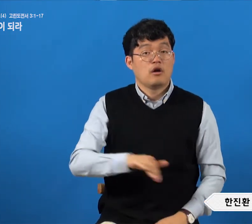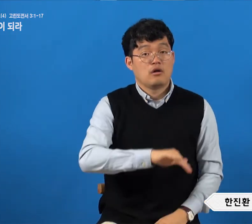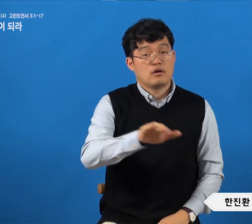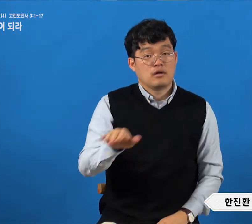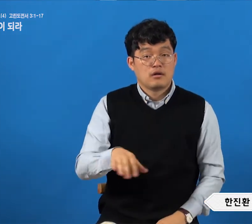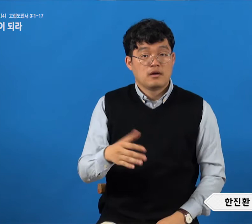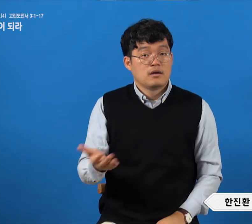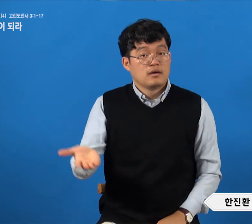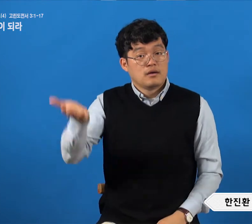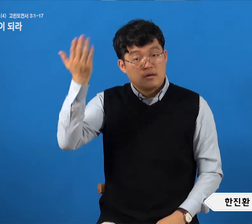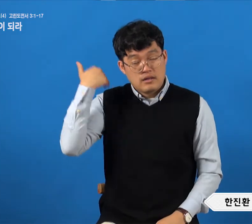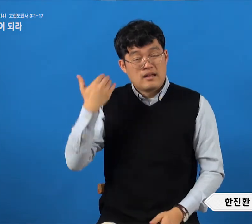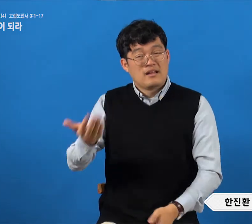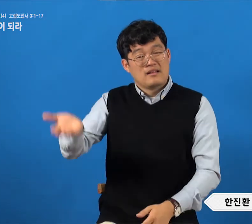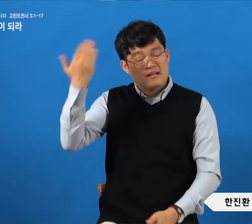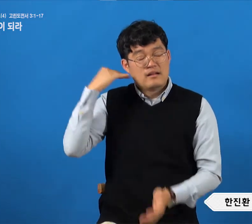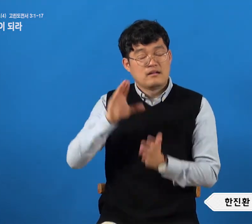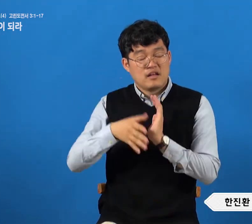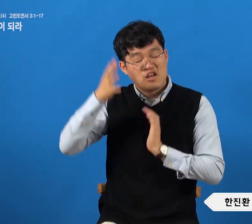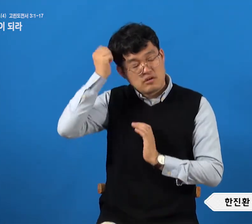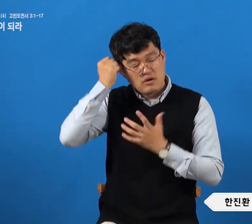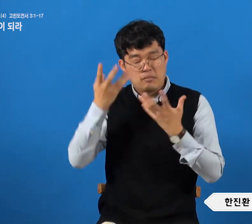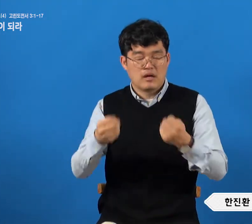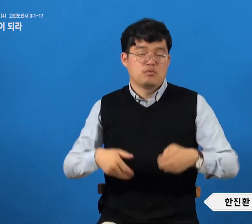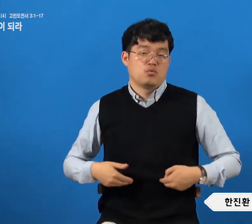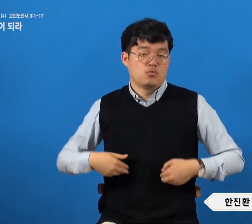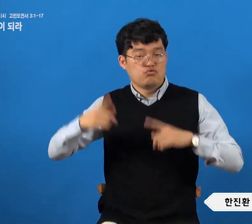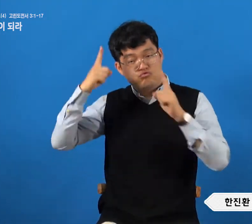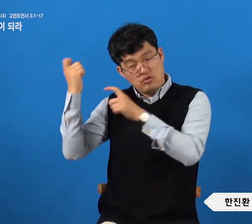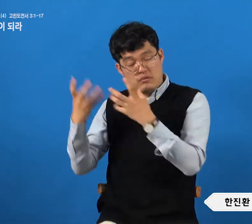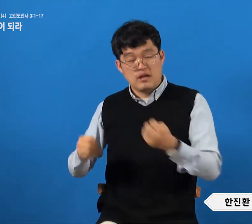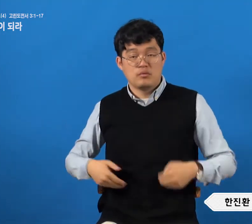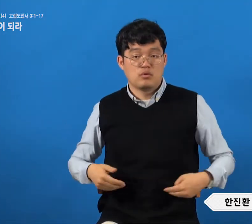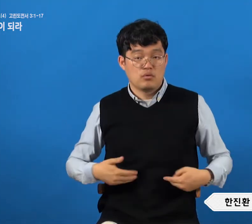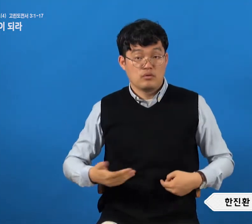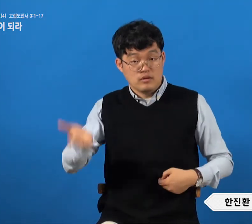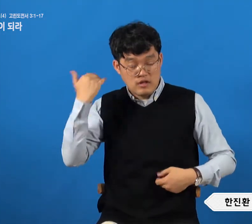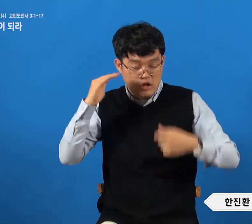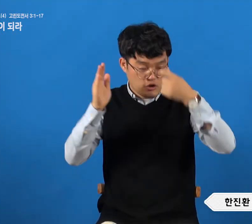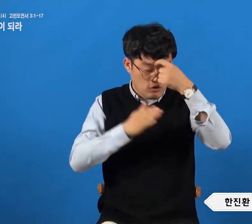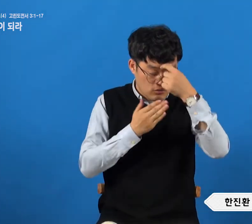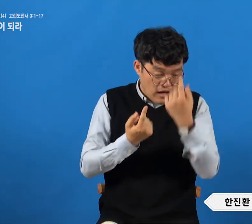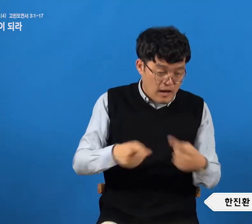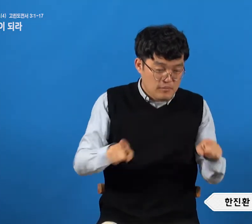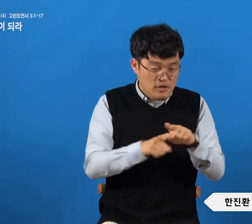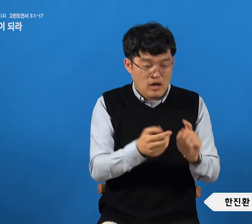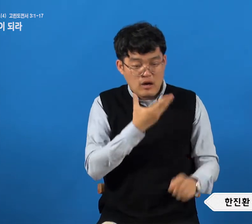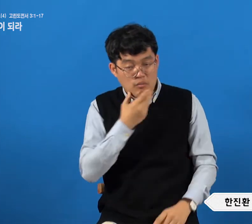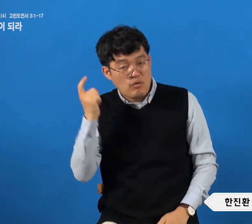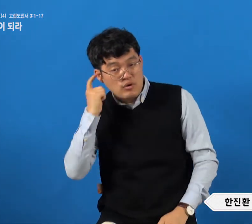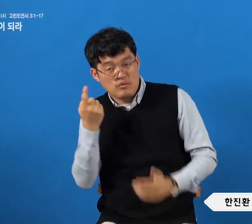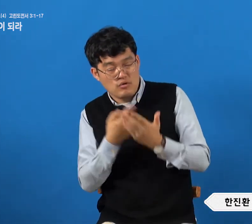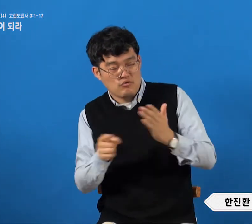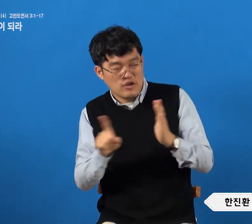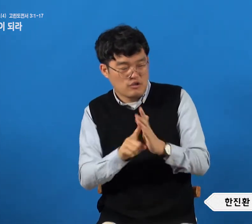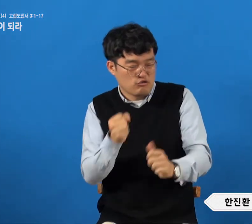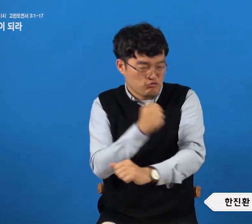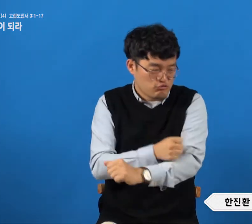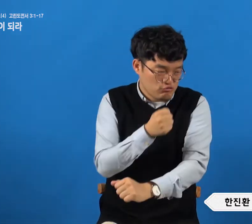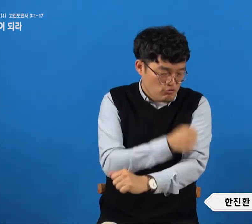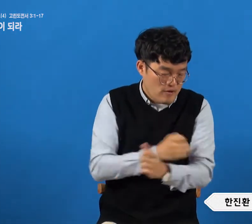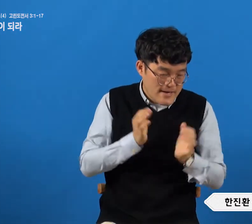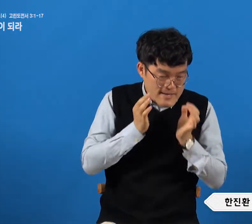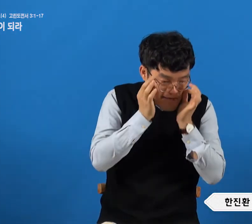그래서 우리도 지난날의 기억들이 많아야 됩니다. 지난날 성도들과 함께 복음을 위해서